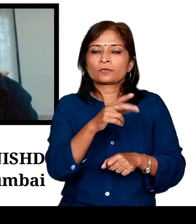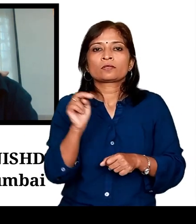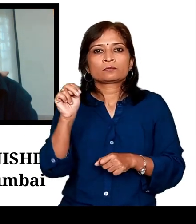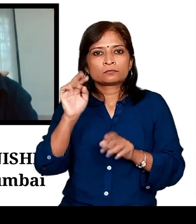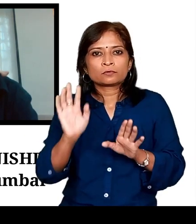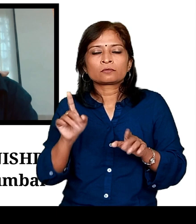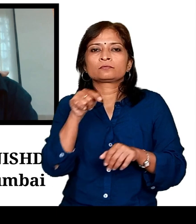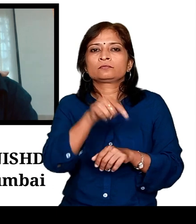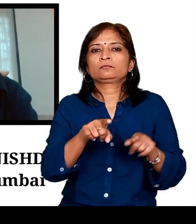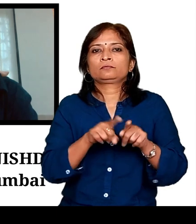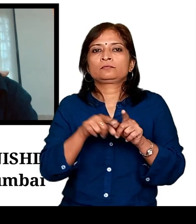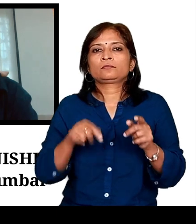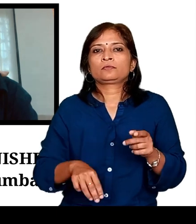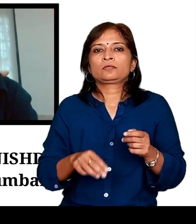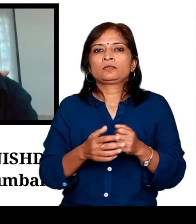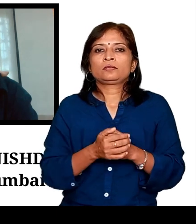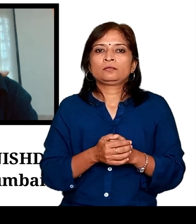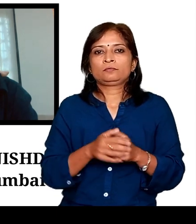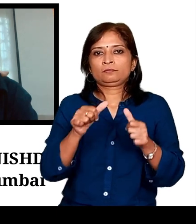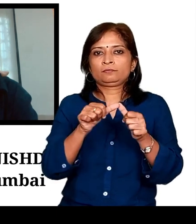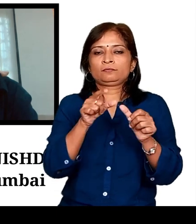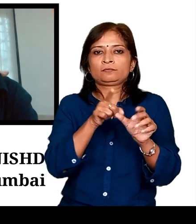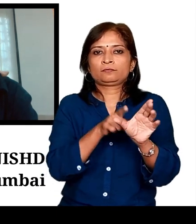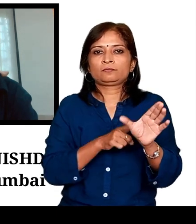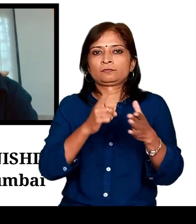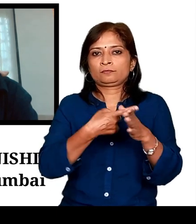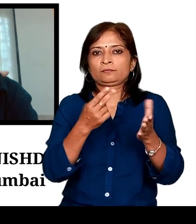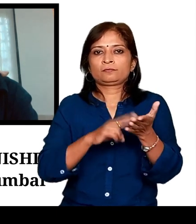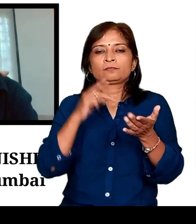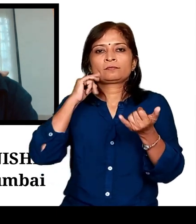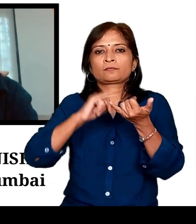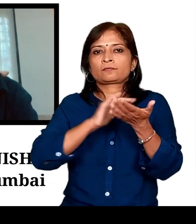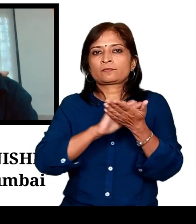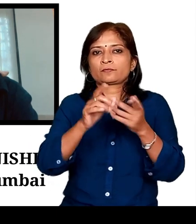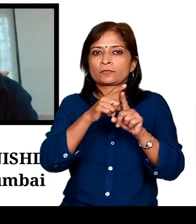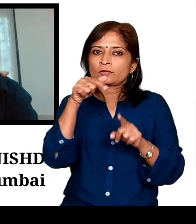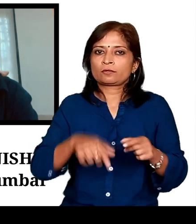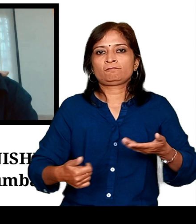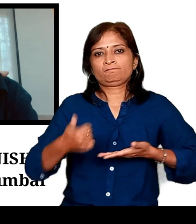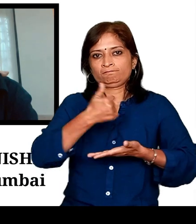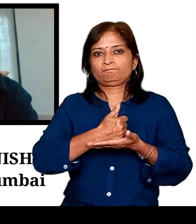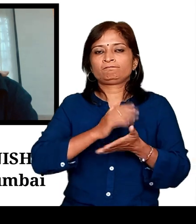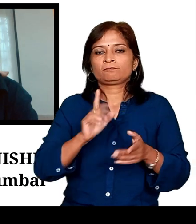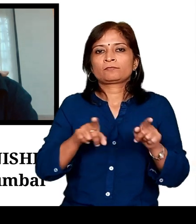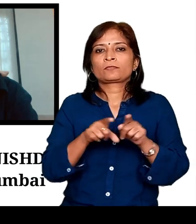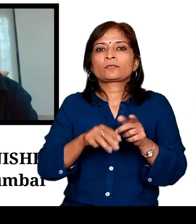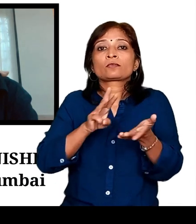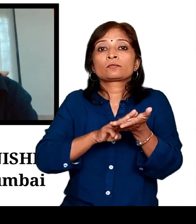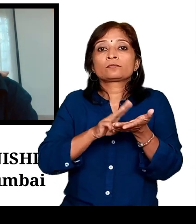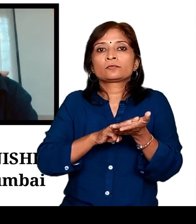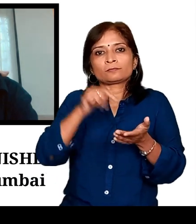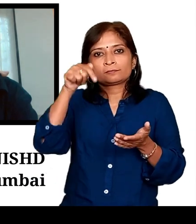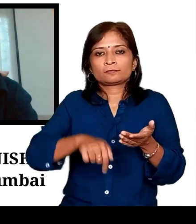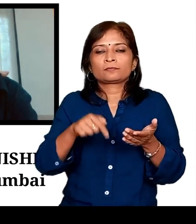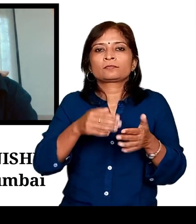दिया गया कि जो मुंबई का जो एरिया है विद इन मुंबई, तो मुंबई के अंदर में जितना